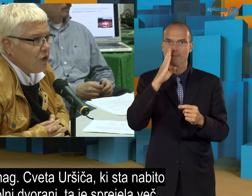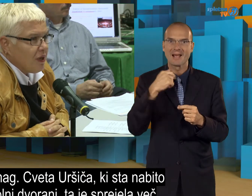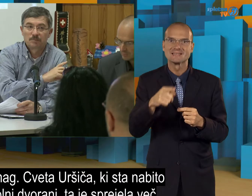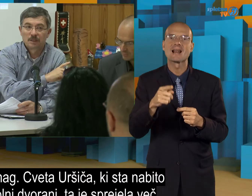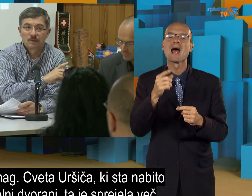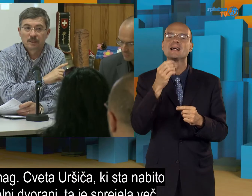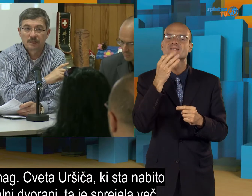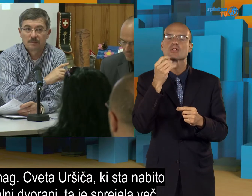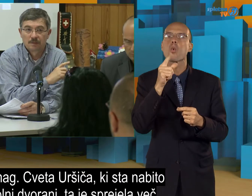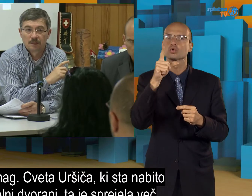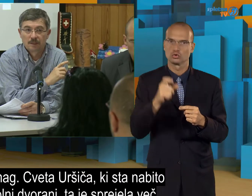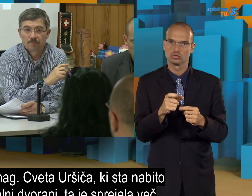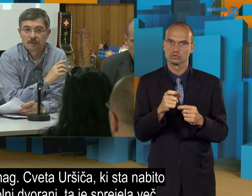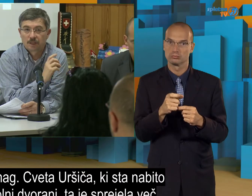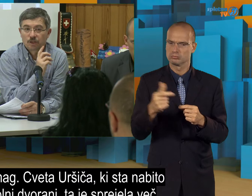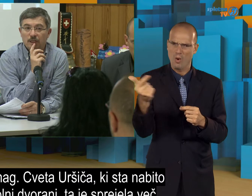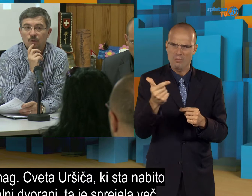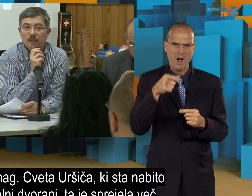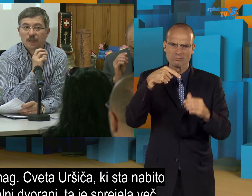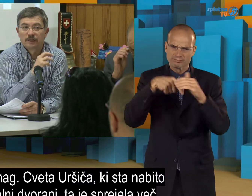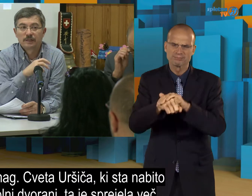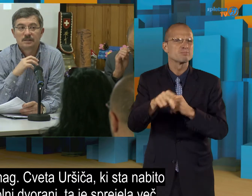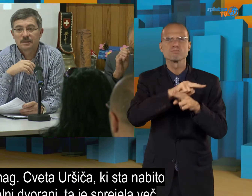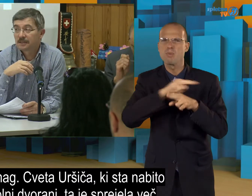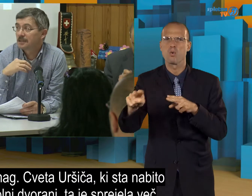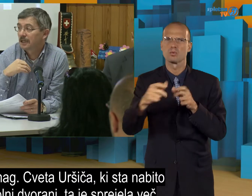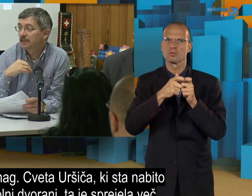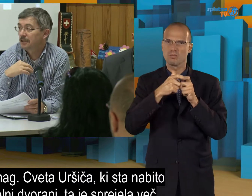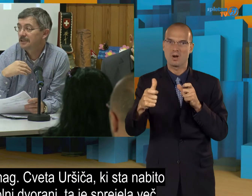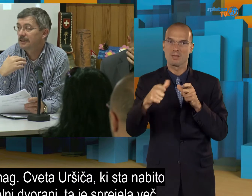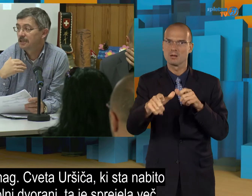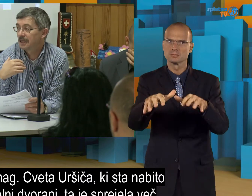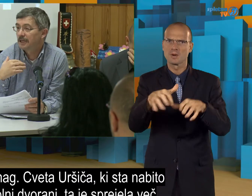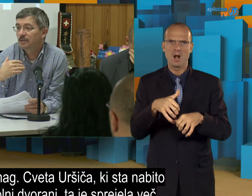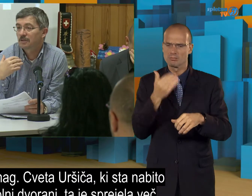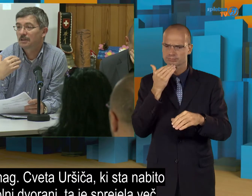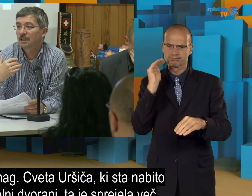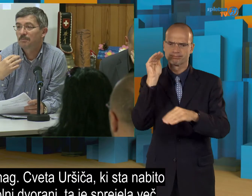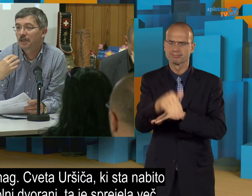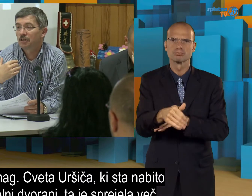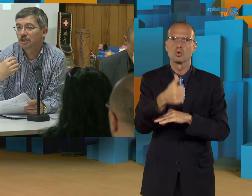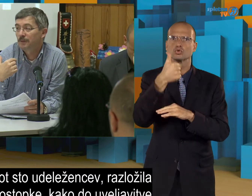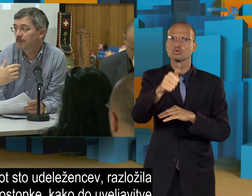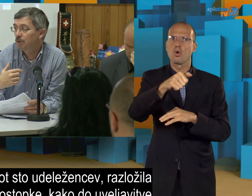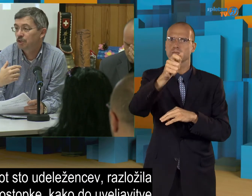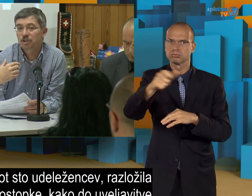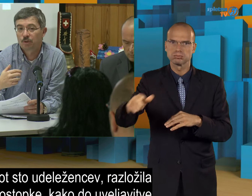kot 100 udeležencev, razložila postopke, kako do uveljavitve tehničnega pripomočka.